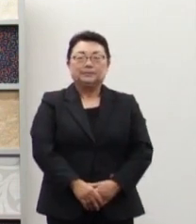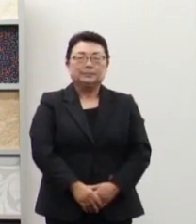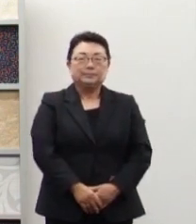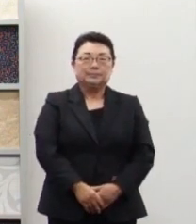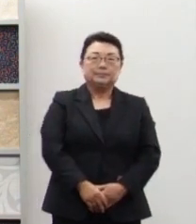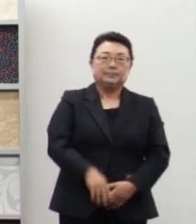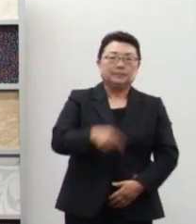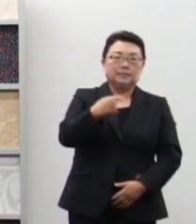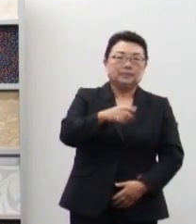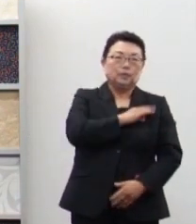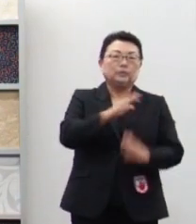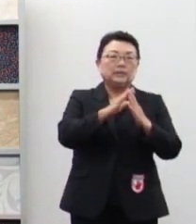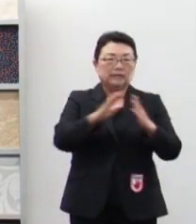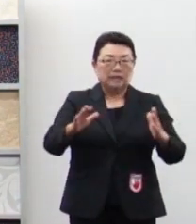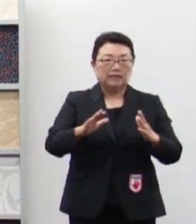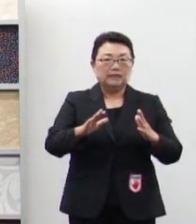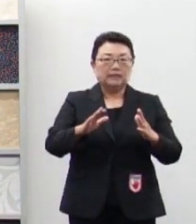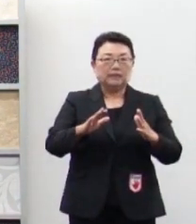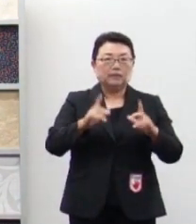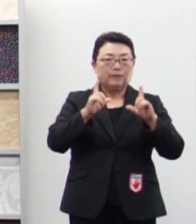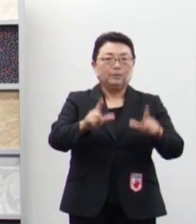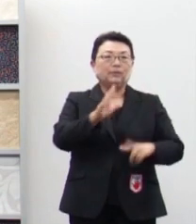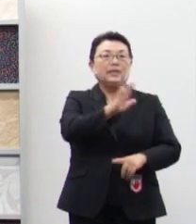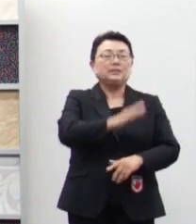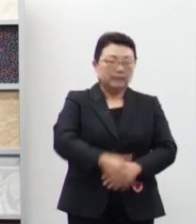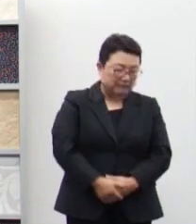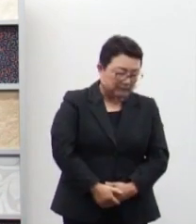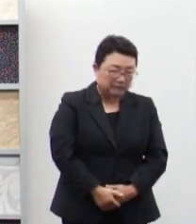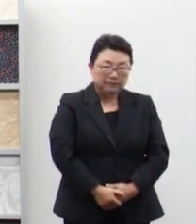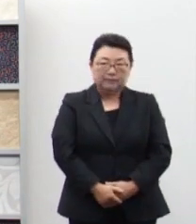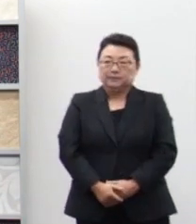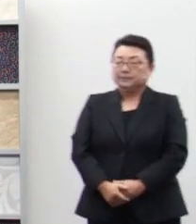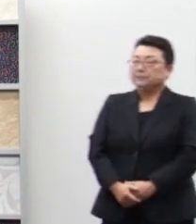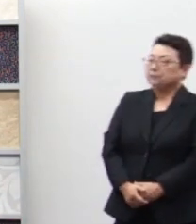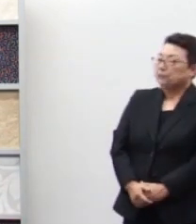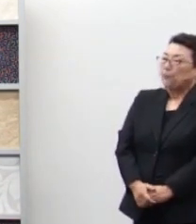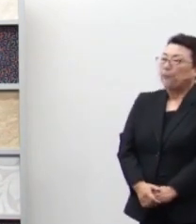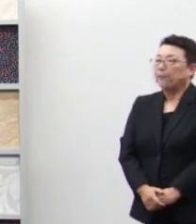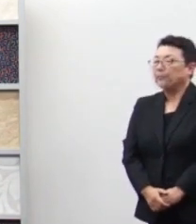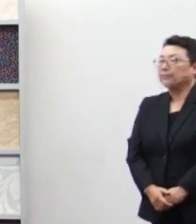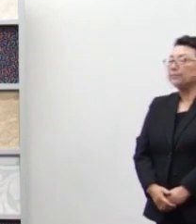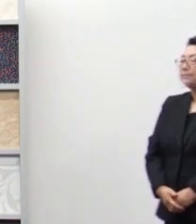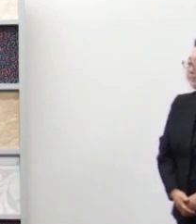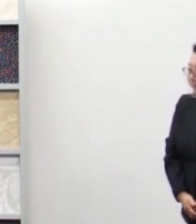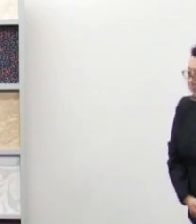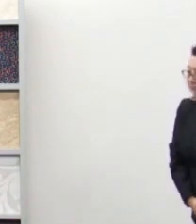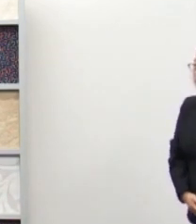の教育委員会ので部活動の皆さんも説明させていただきます。 ありがとうございました。